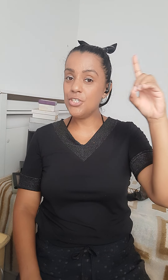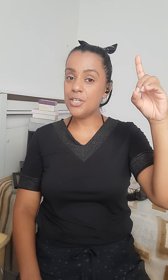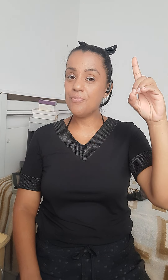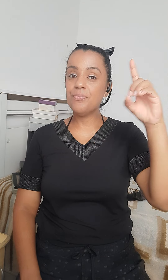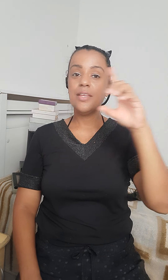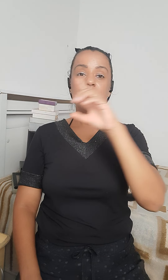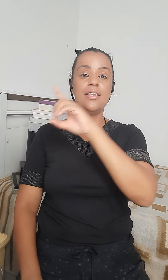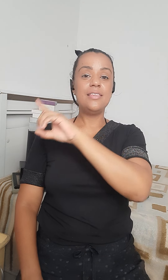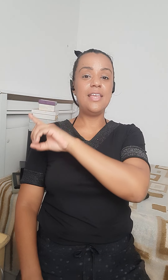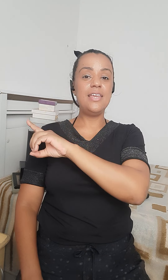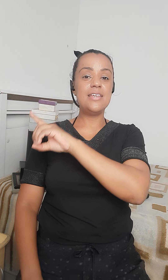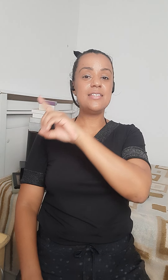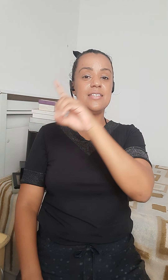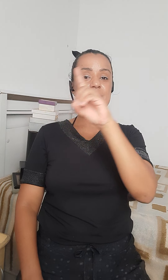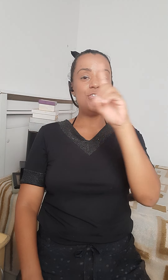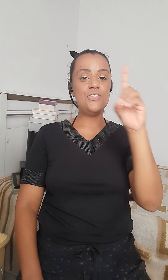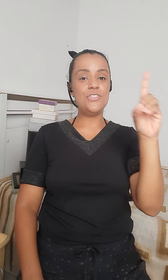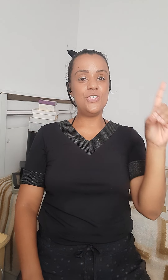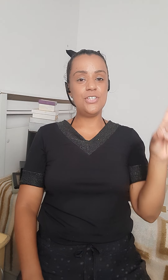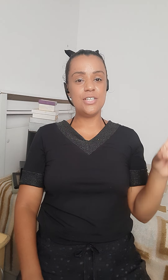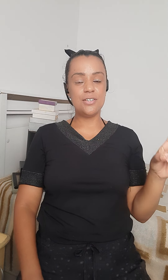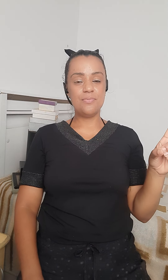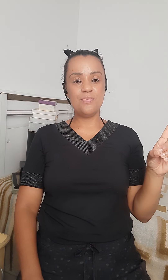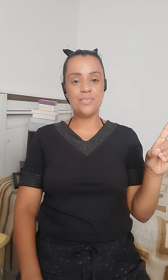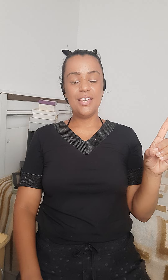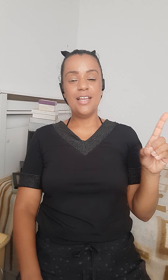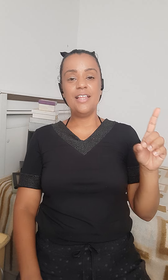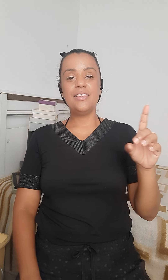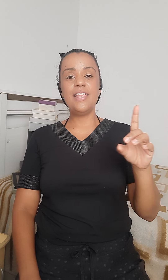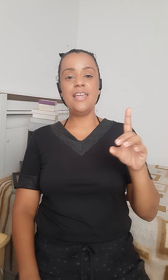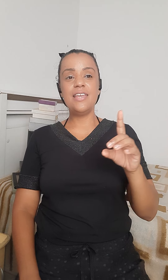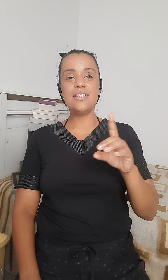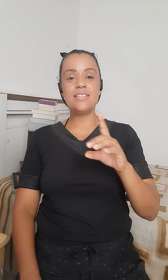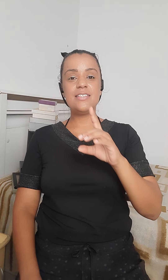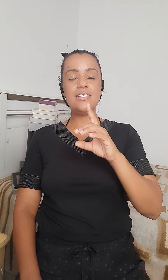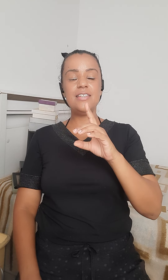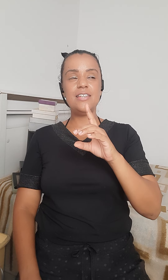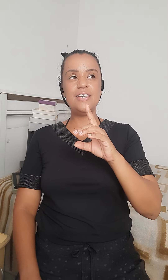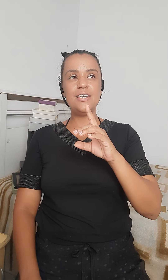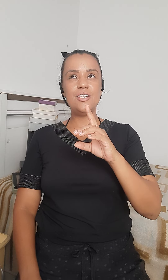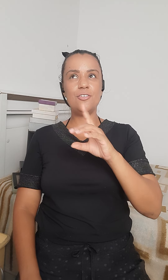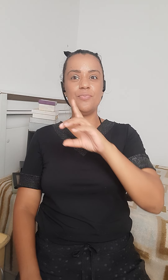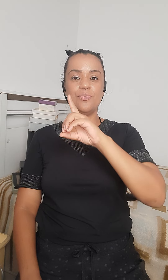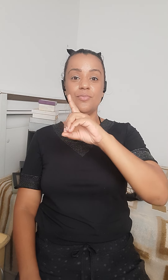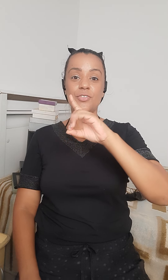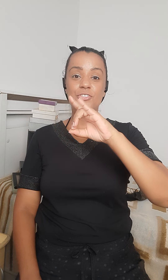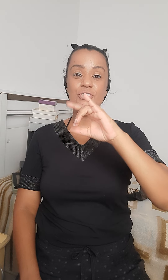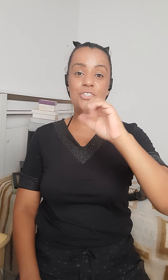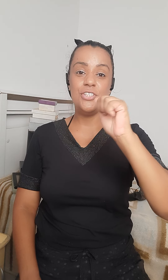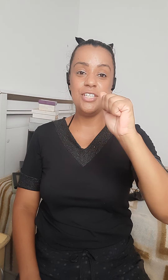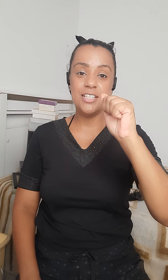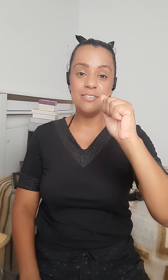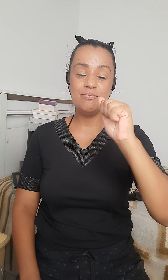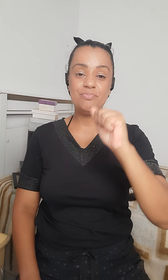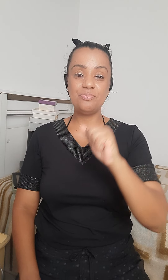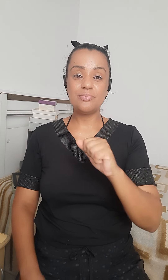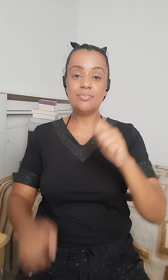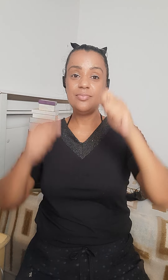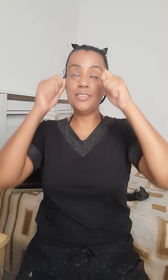dia, tem esse dia, tem esse dia,